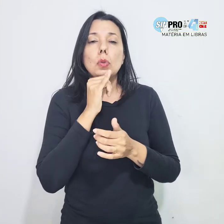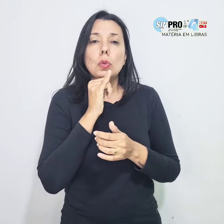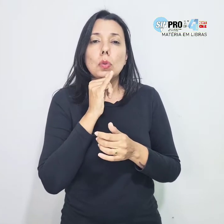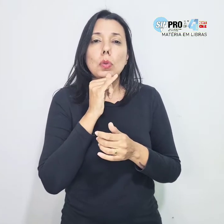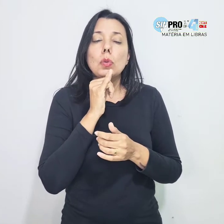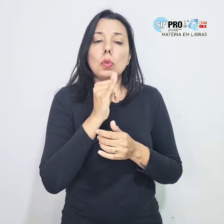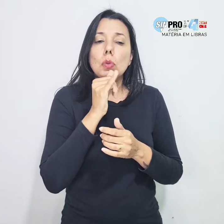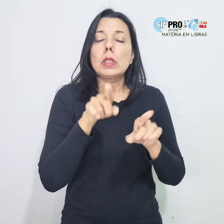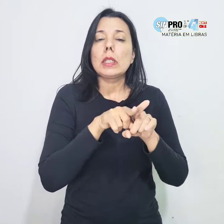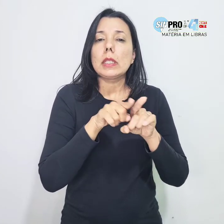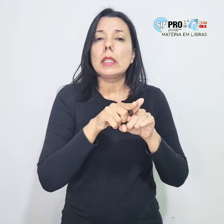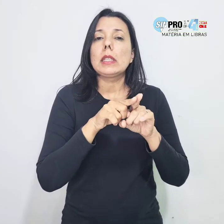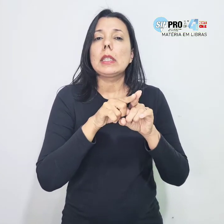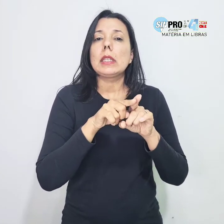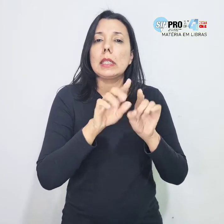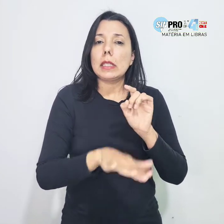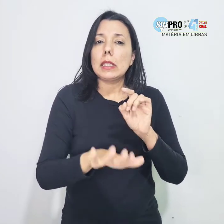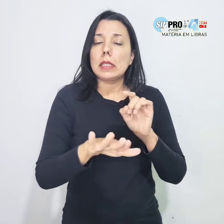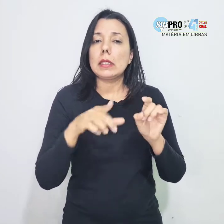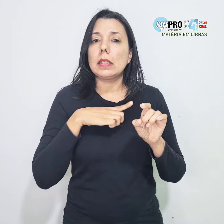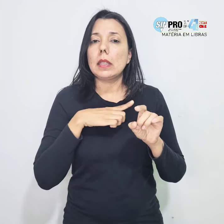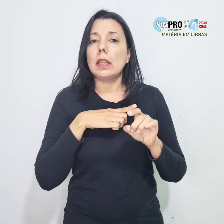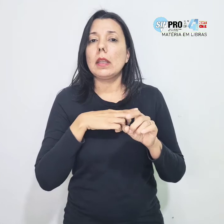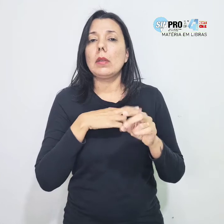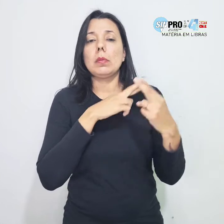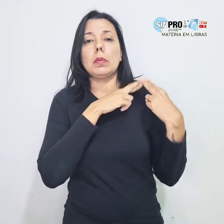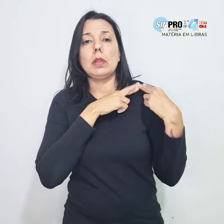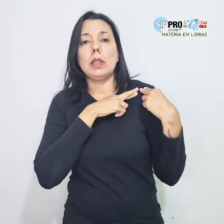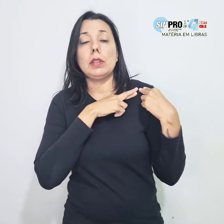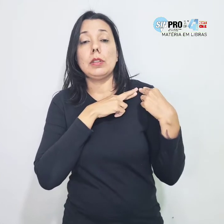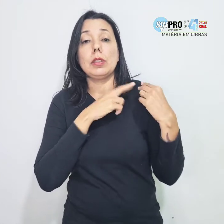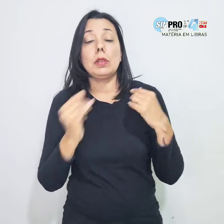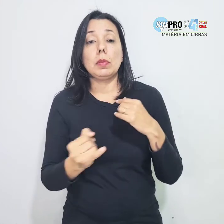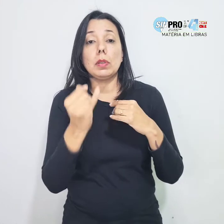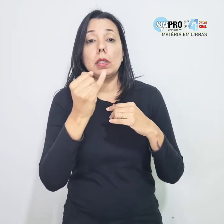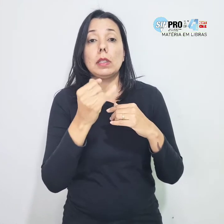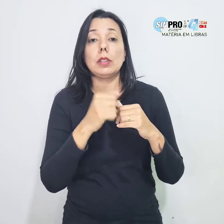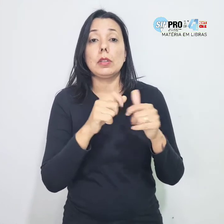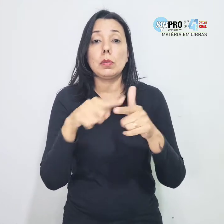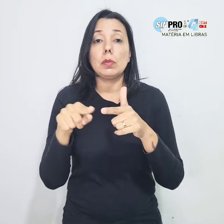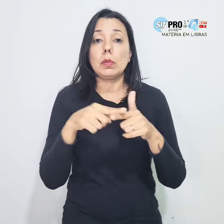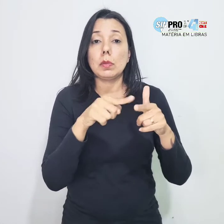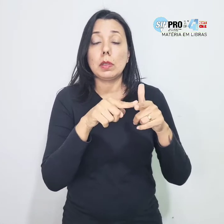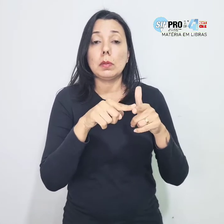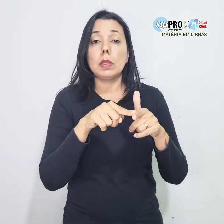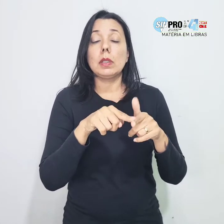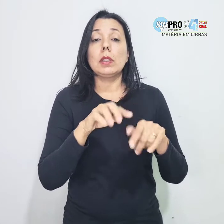desempenham um papel importante na disseminação de doenças respiratórias em pandemias.